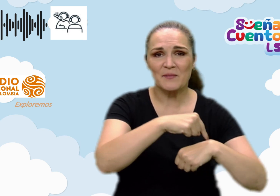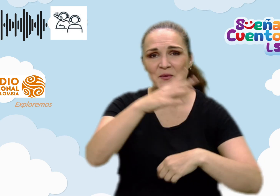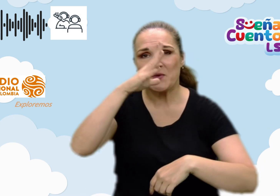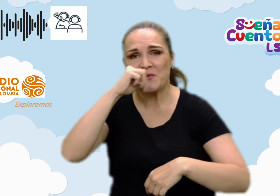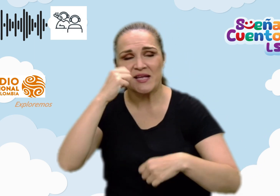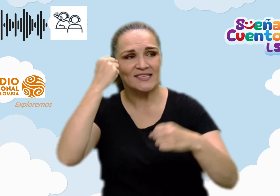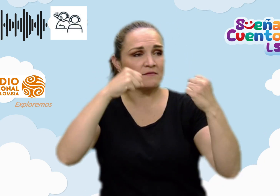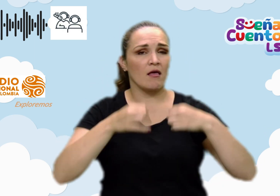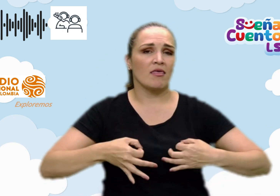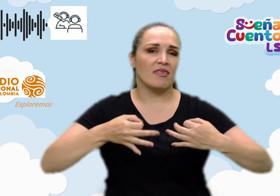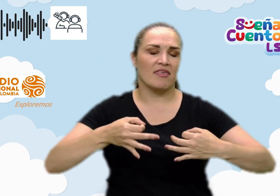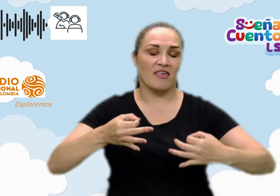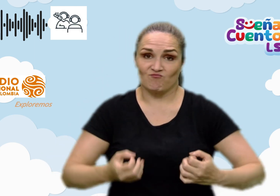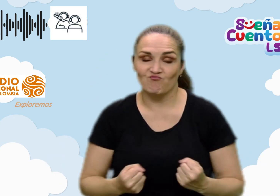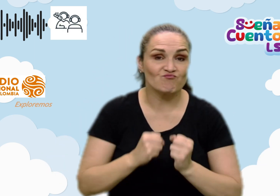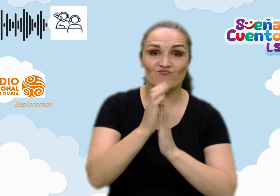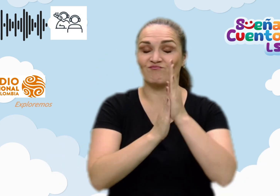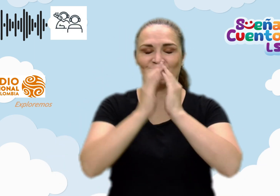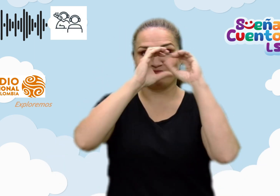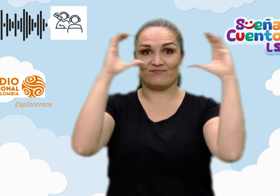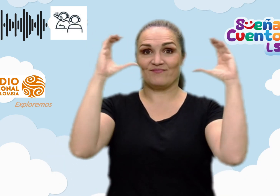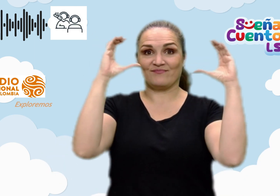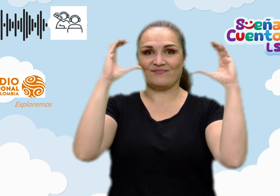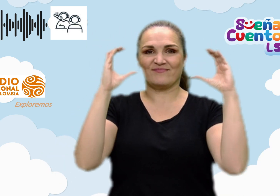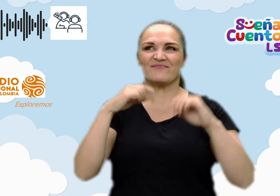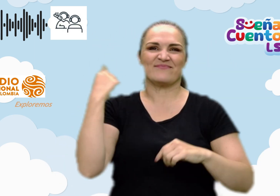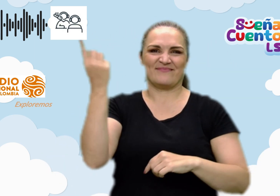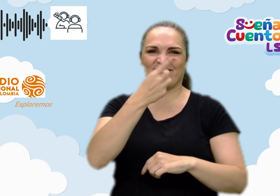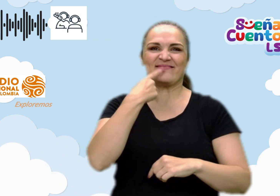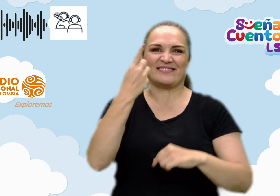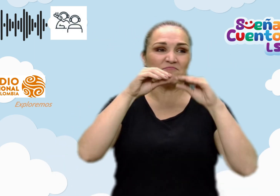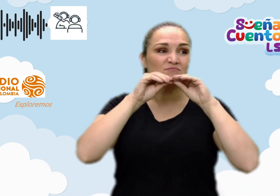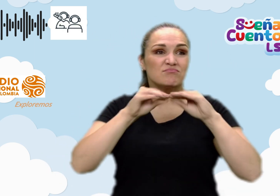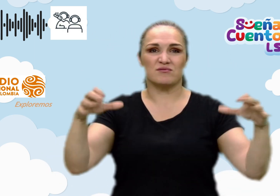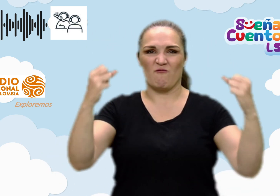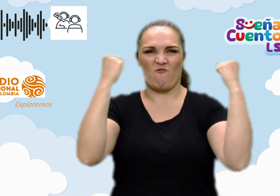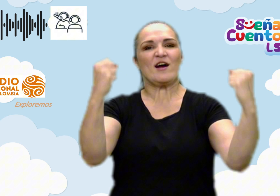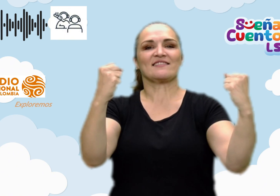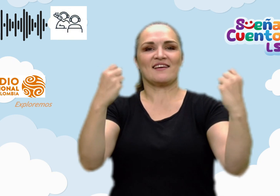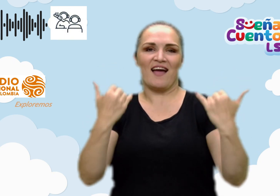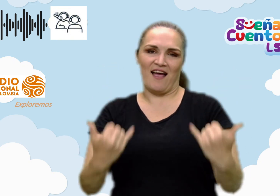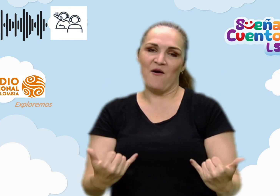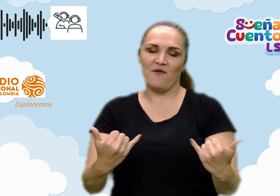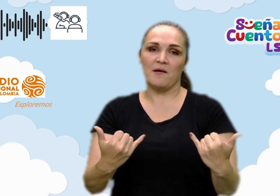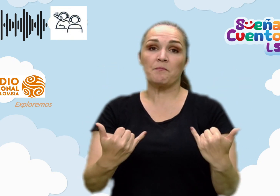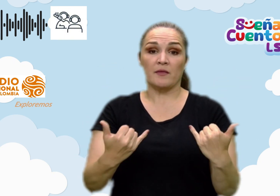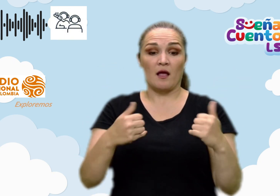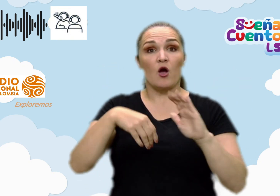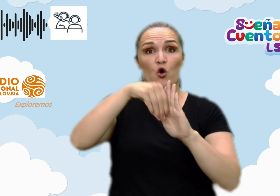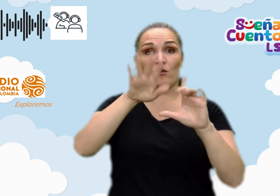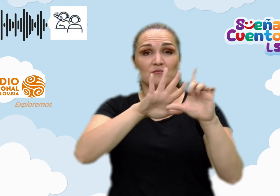de los recursos, el tiempo, se dilató, pero volvimos a retomar con mayor fuerza, como dice por ahí en las publicaciones, llegamos más